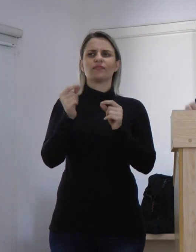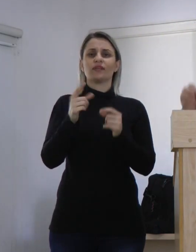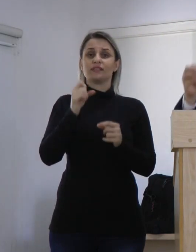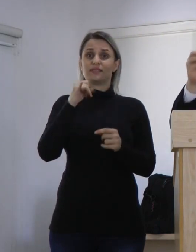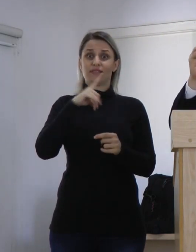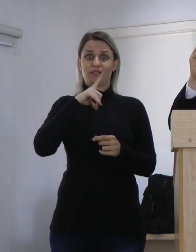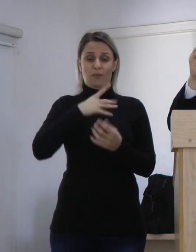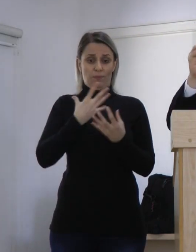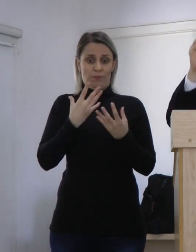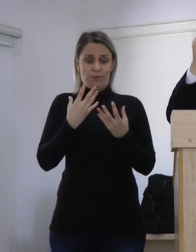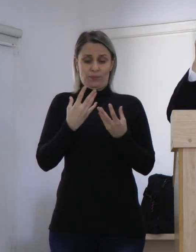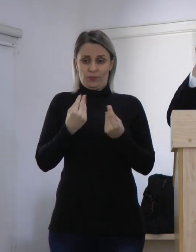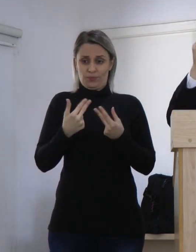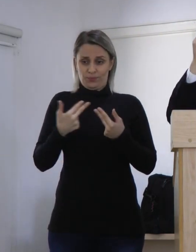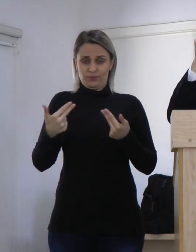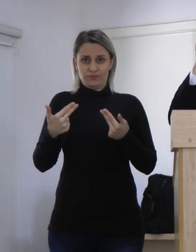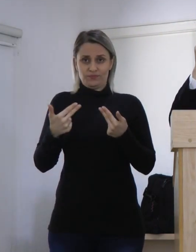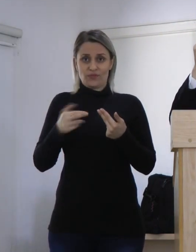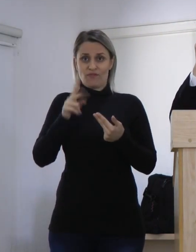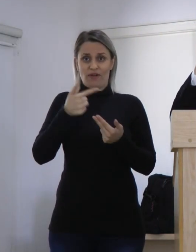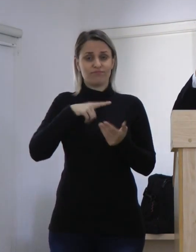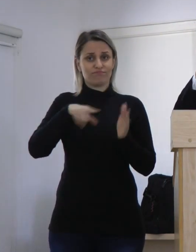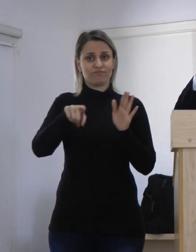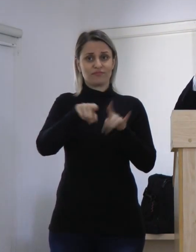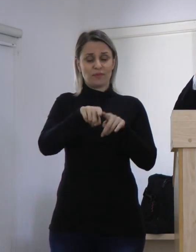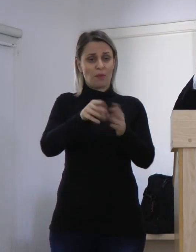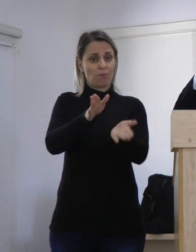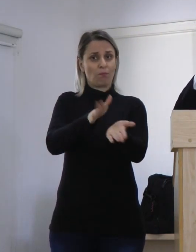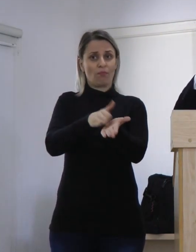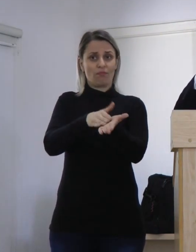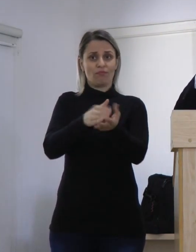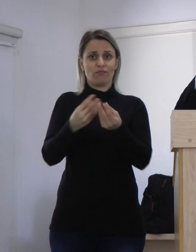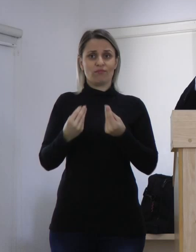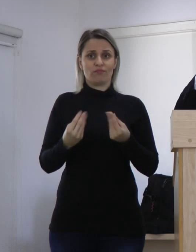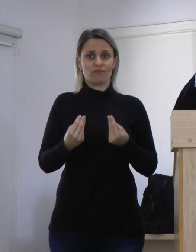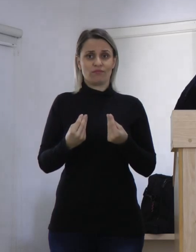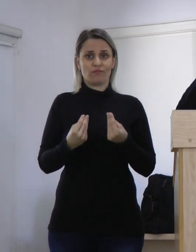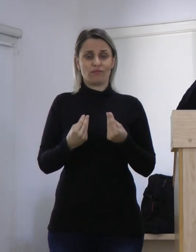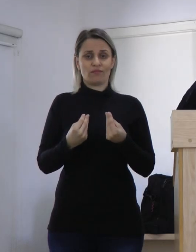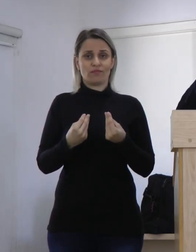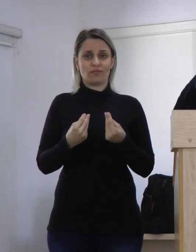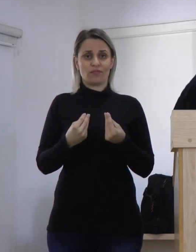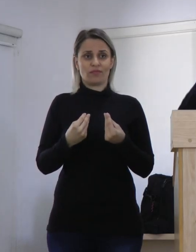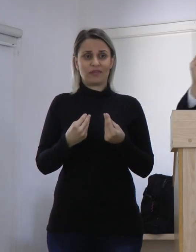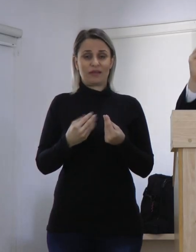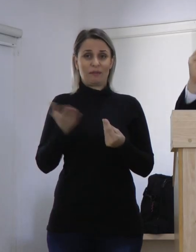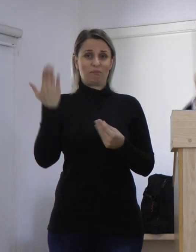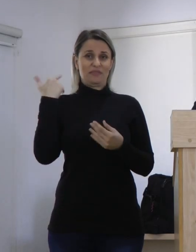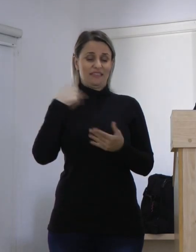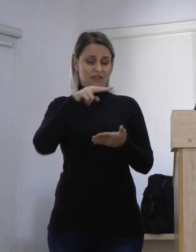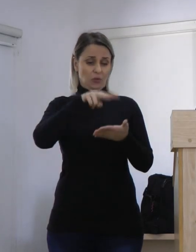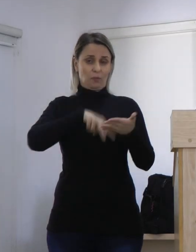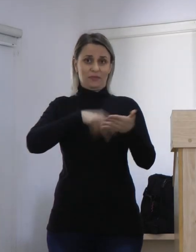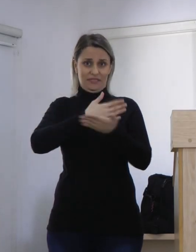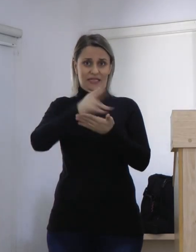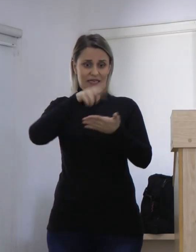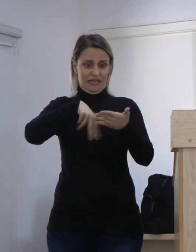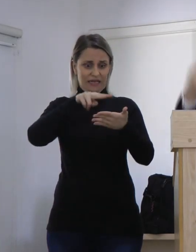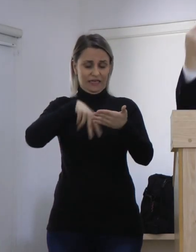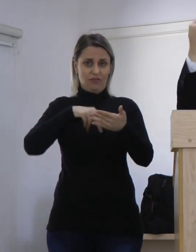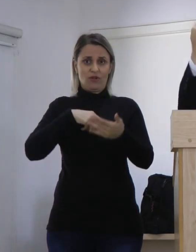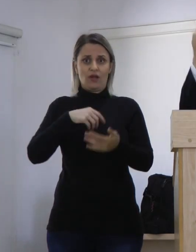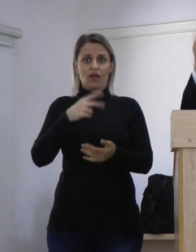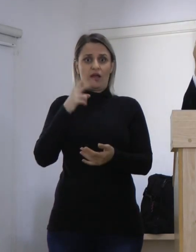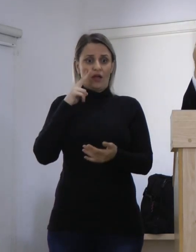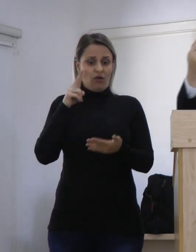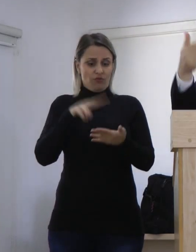Quando eu lembrava disso, e lembrava de todos os livros espíritas que eu já tinha lido, eu dizia: vixe, eu estou lascado. Que